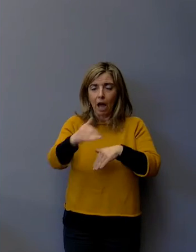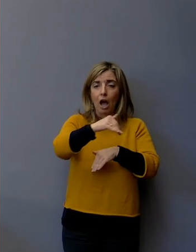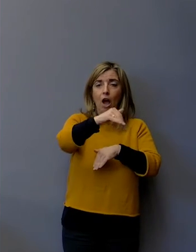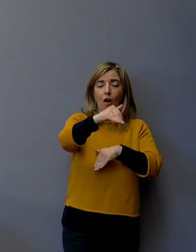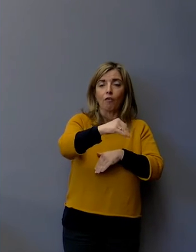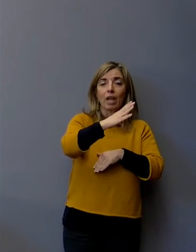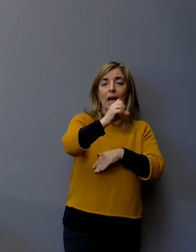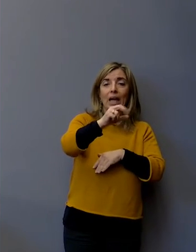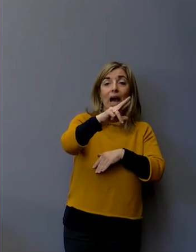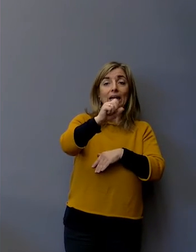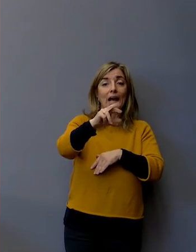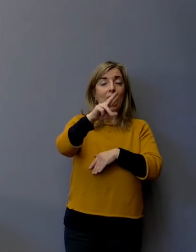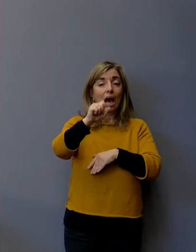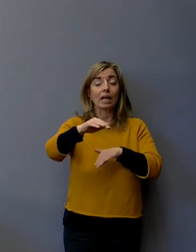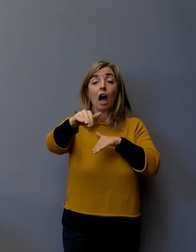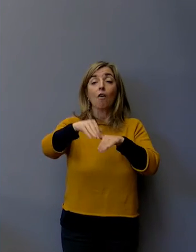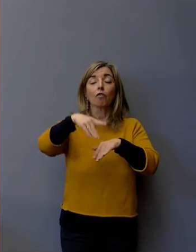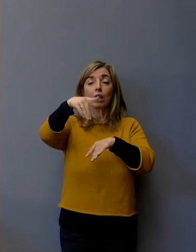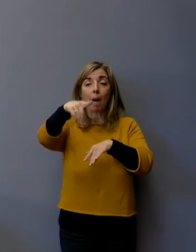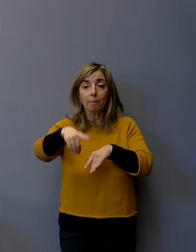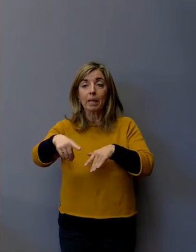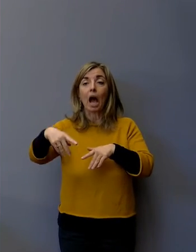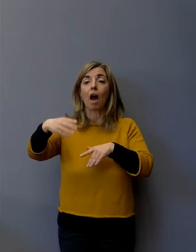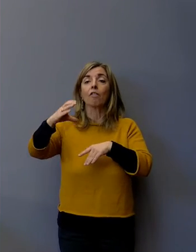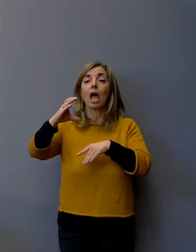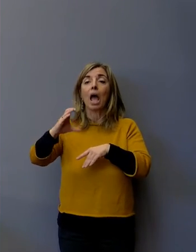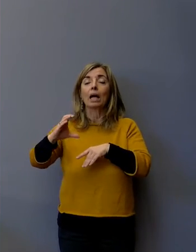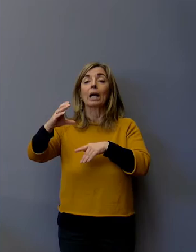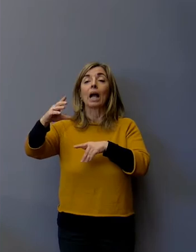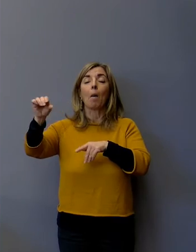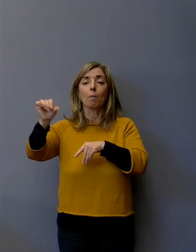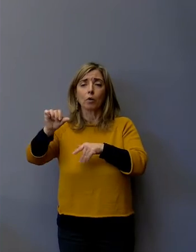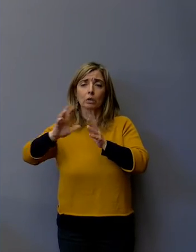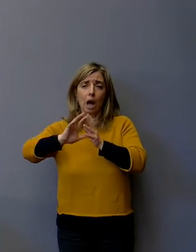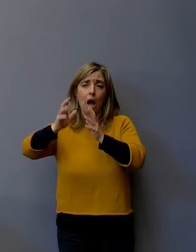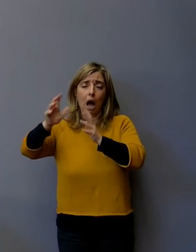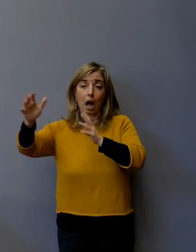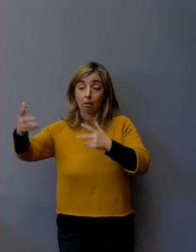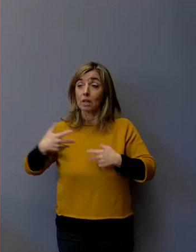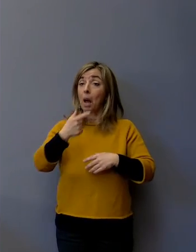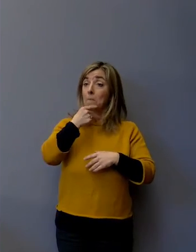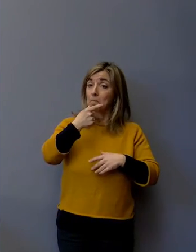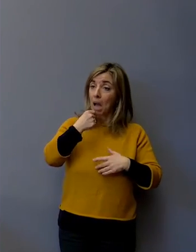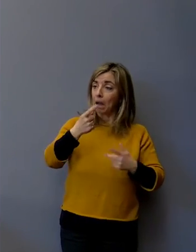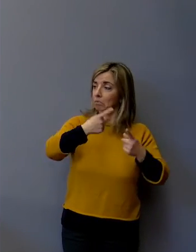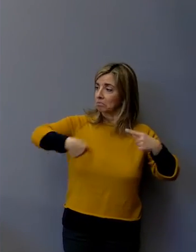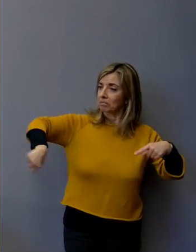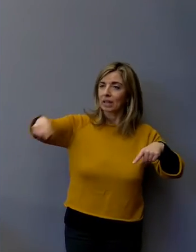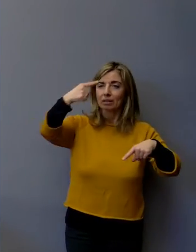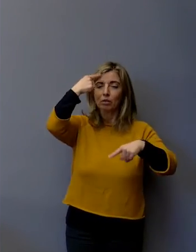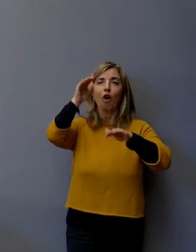insomma sono veramente tantissimi ed ed è bello da molta speranza per il futuro sapere che tutti potremo lavorare in un supermercato e